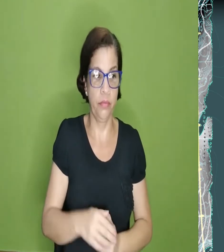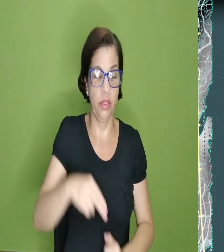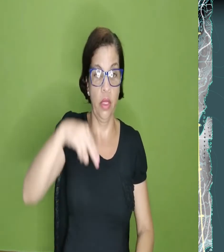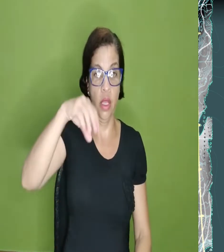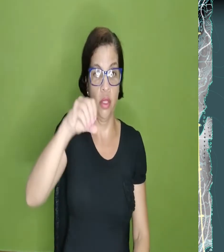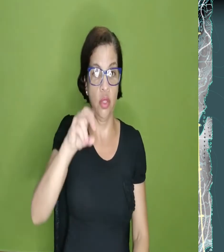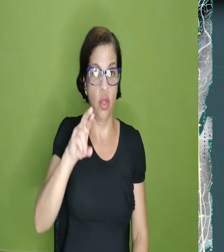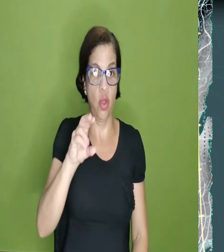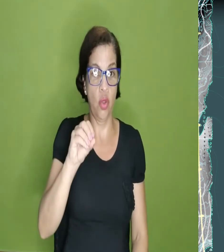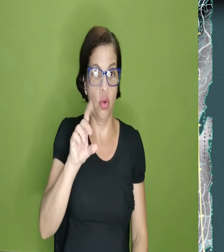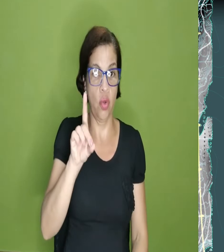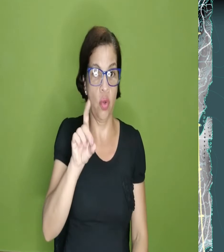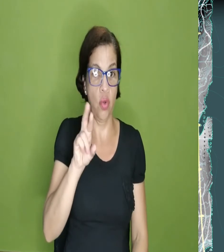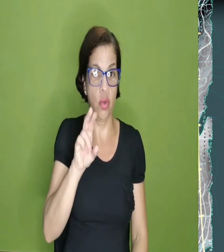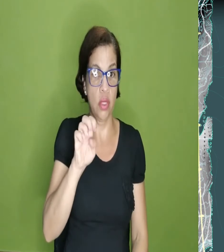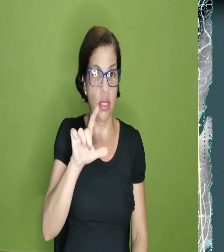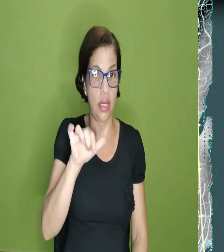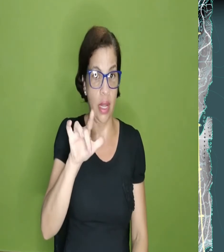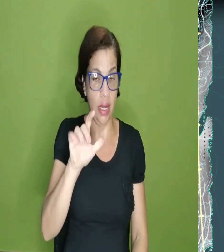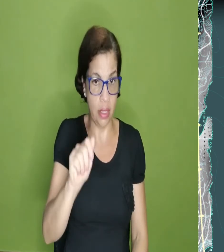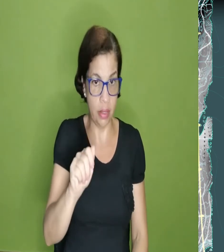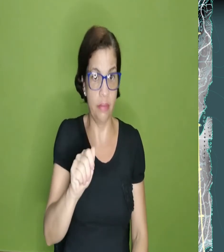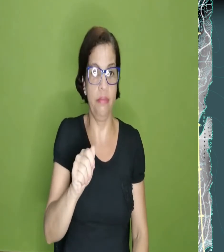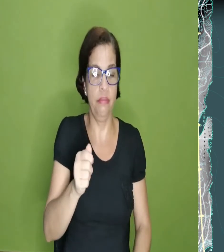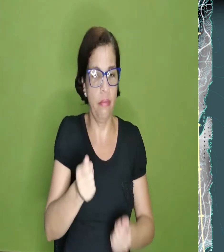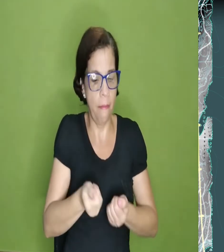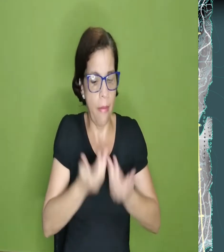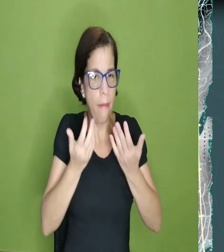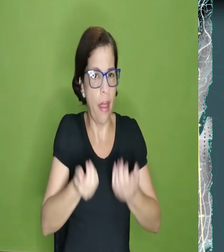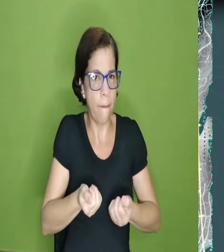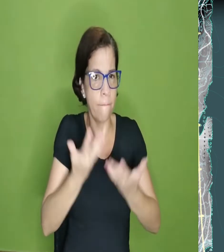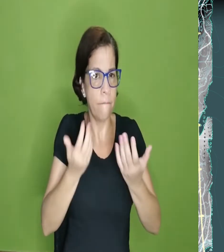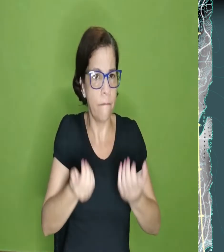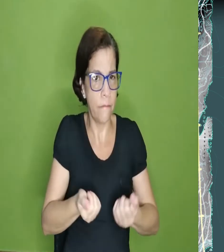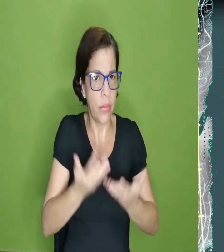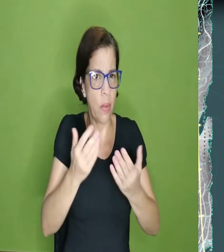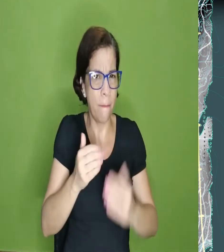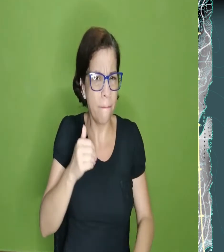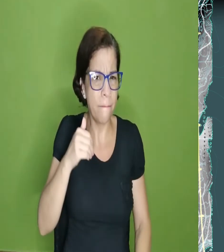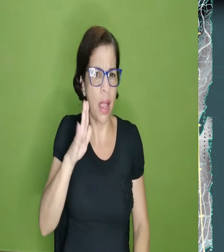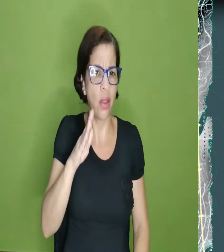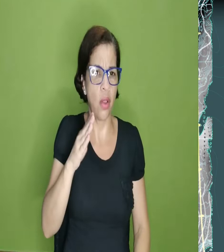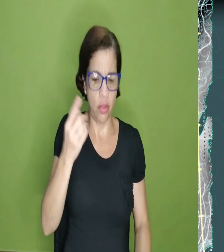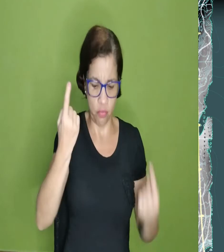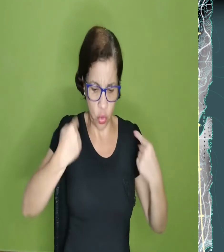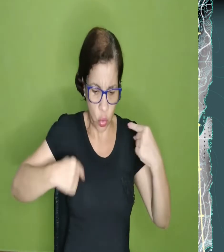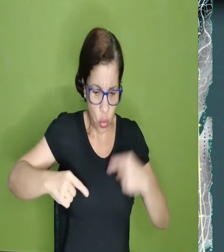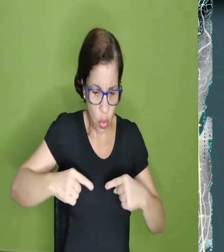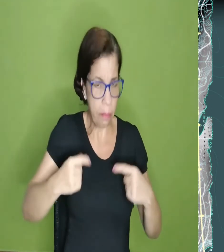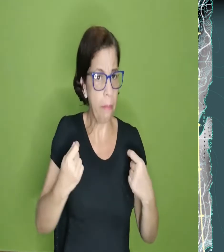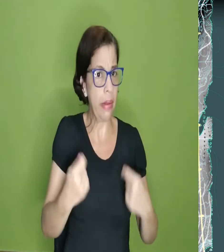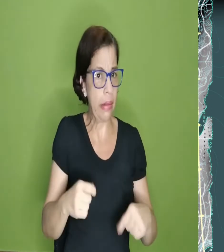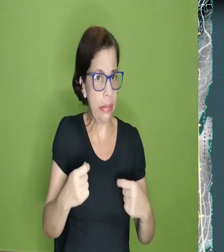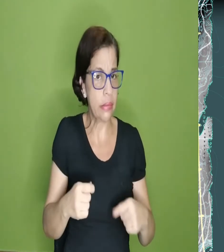A noradrenalina, como qualquer neurotransmissor, é produzida numa quantidade muito maior que o nosso